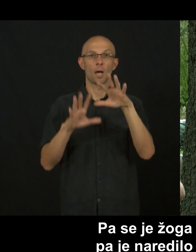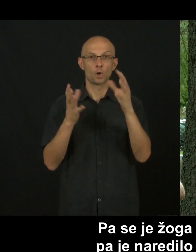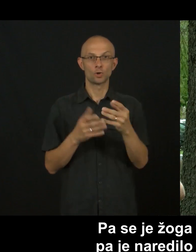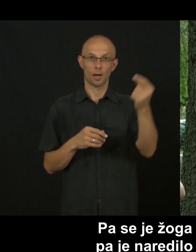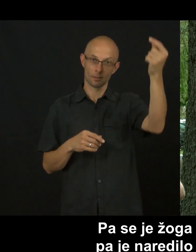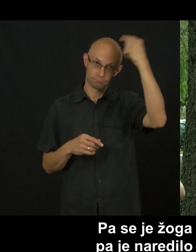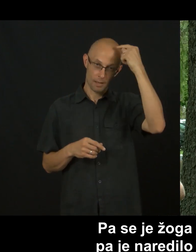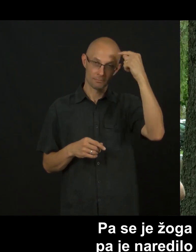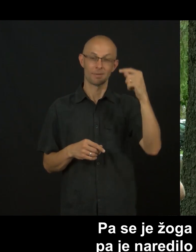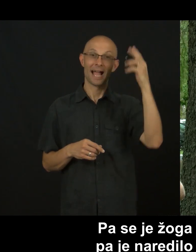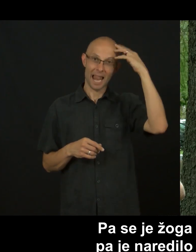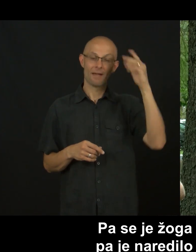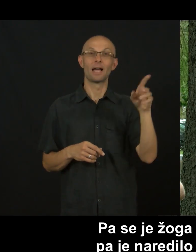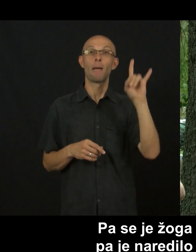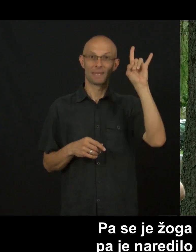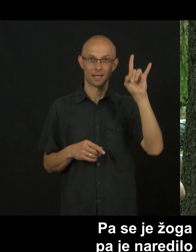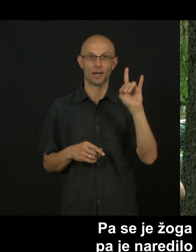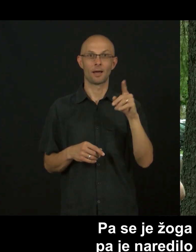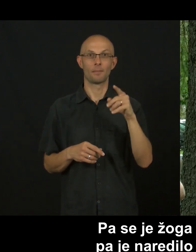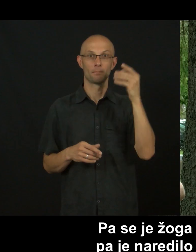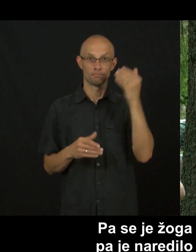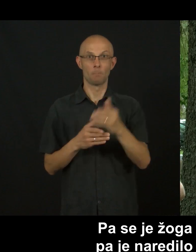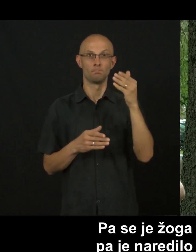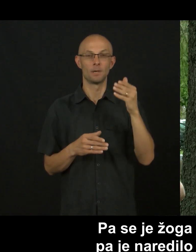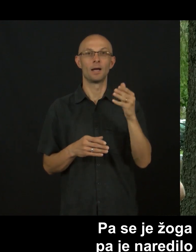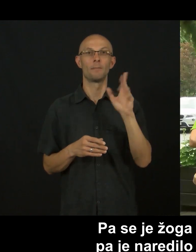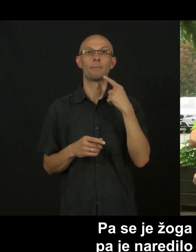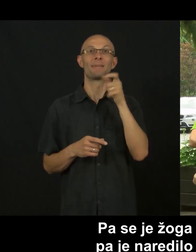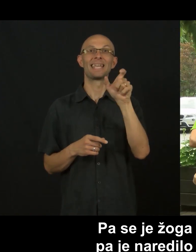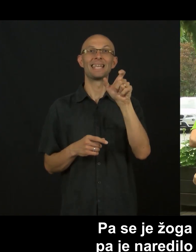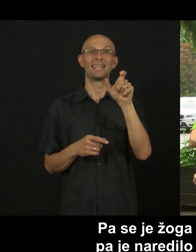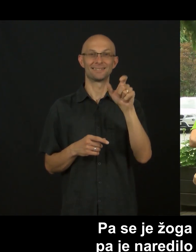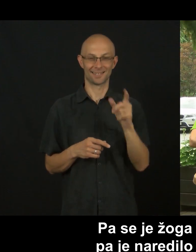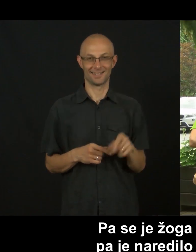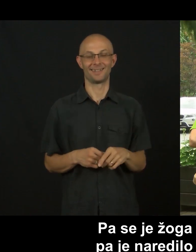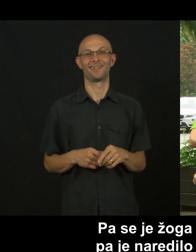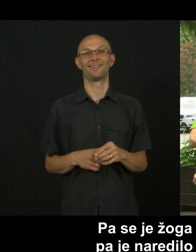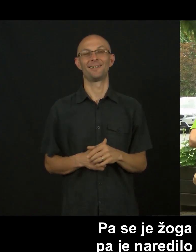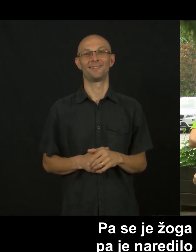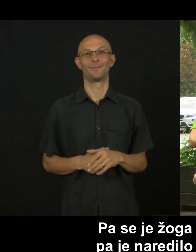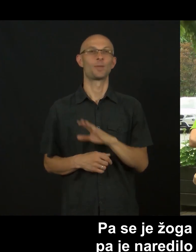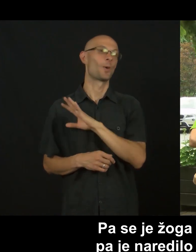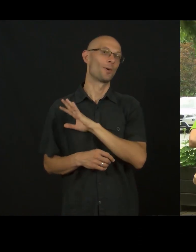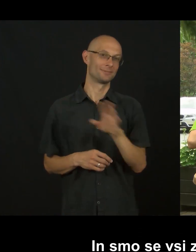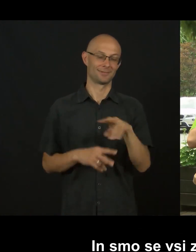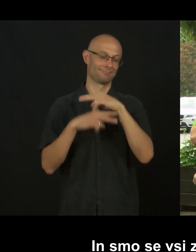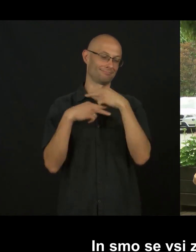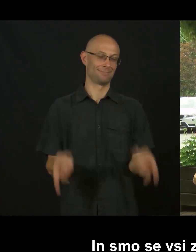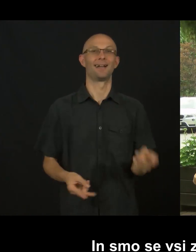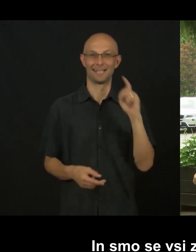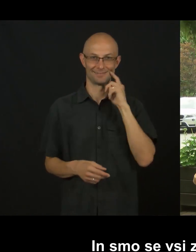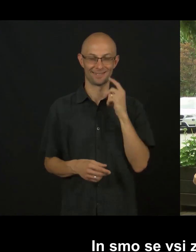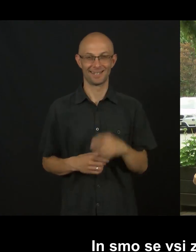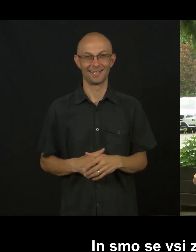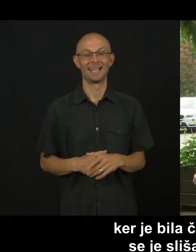pa je žoga se na glavo od Mihata odbila, pa je naredil tako, pum, piip. In smo se vsi